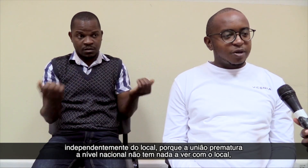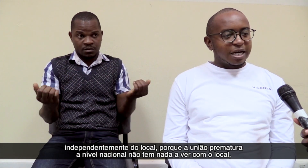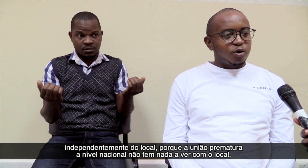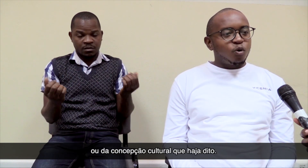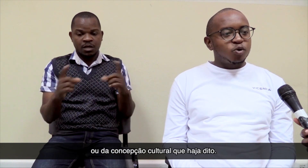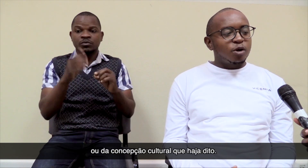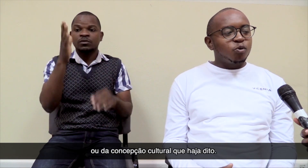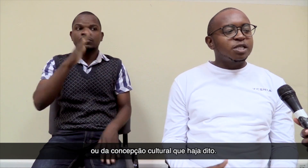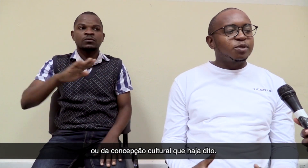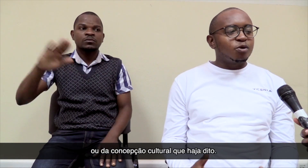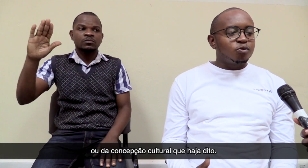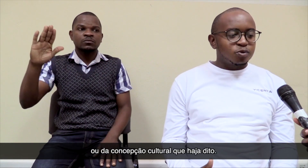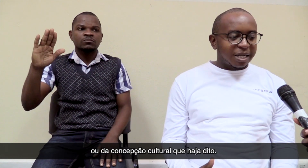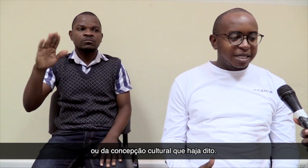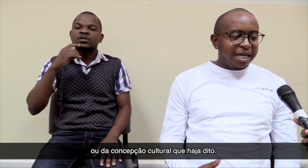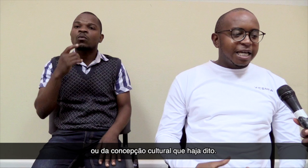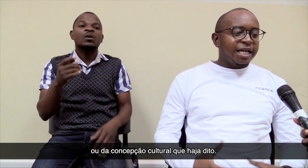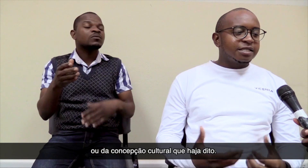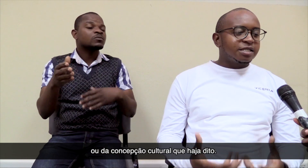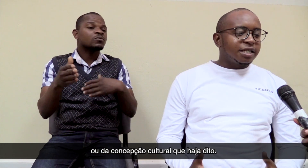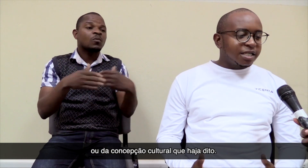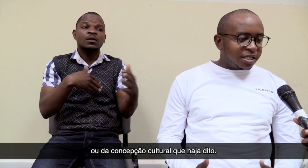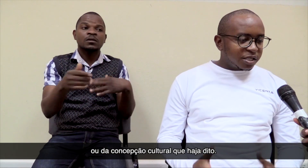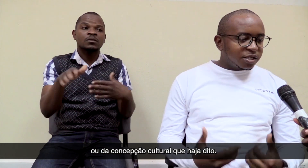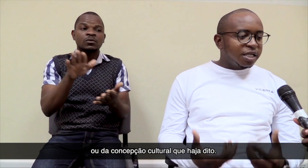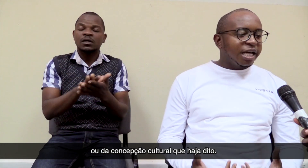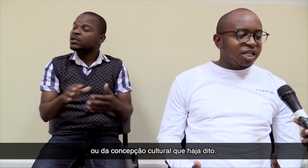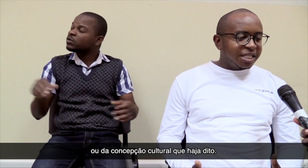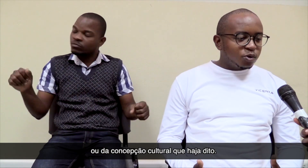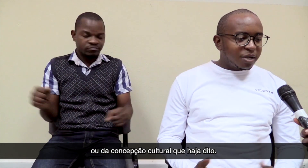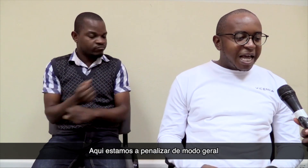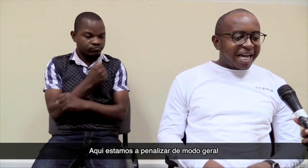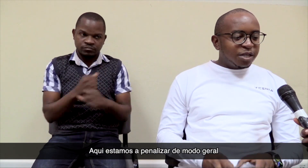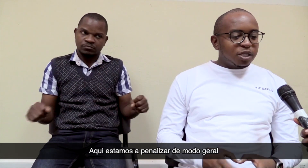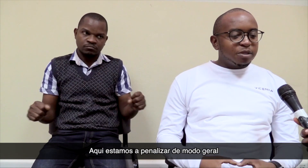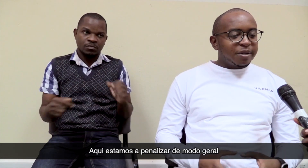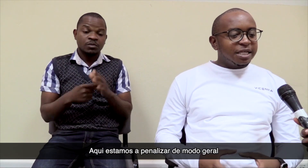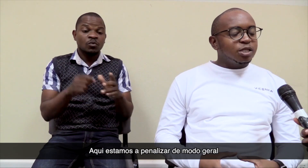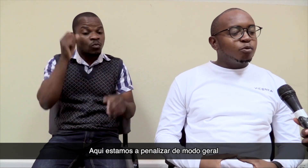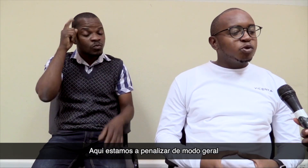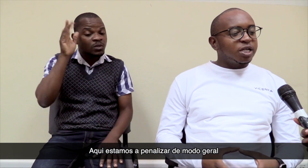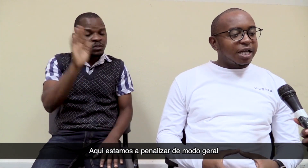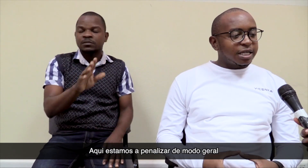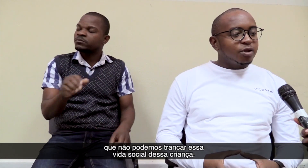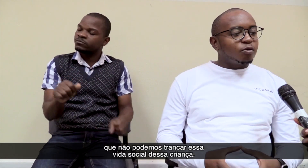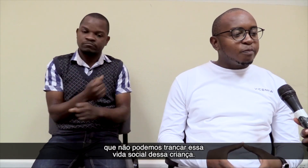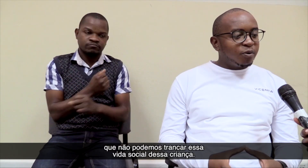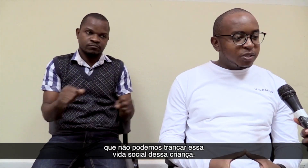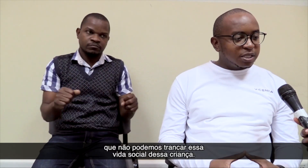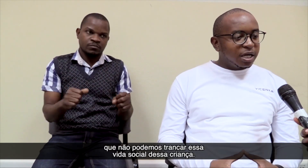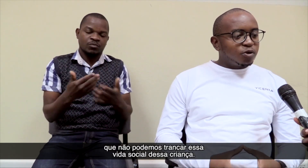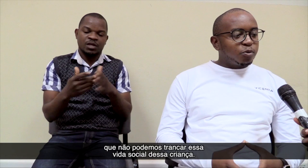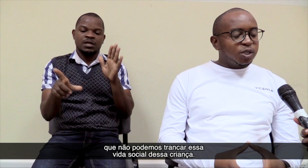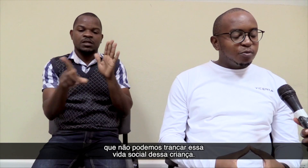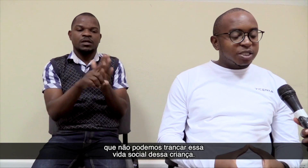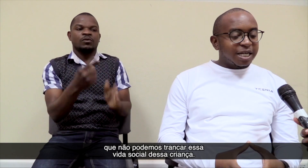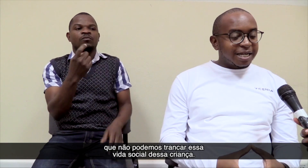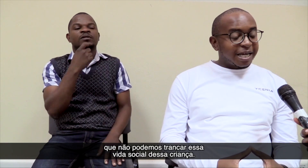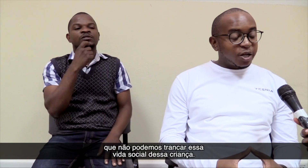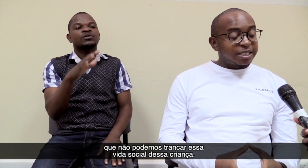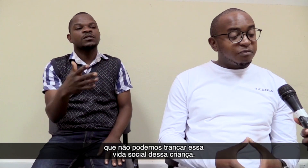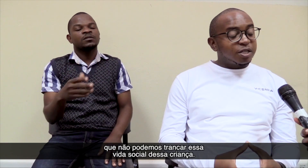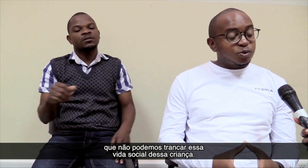de deficiência, tanto as pessoas que não sofrem de deficiência, que é difícil definir o que é realmente uma pessoa que esteja perfeita nesta sociedade, nós estamos a dizer